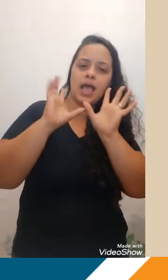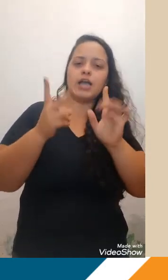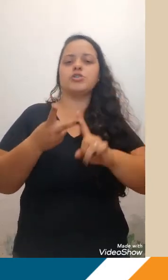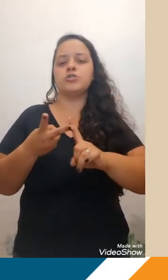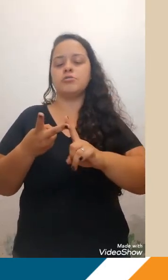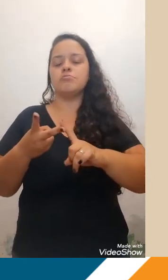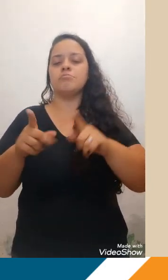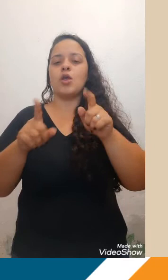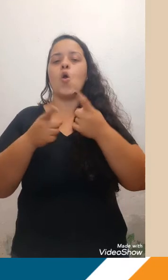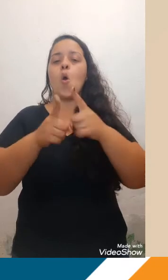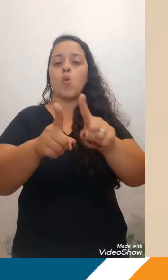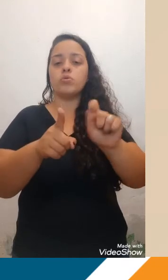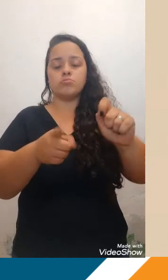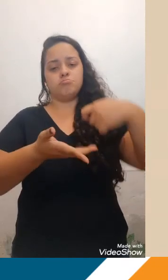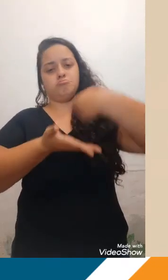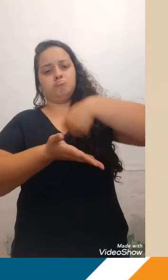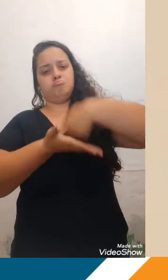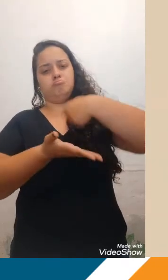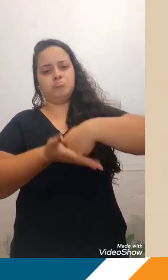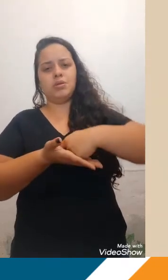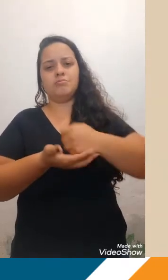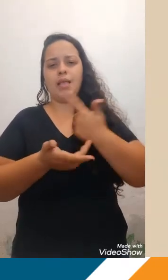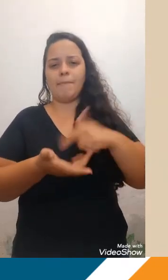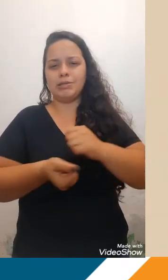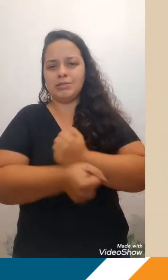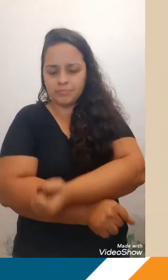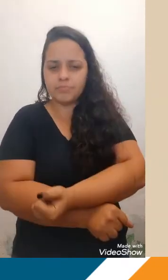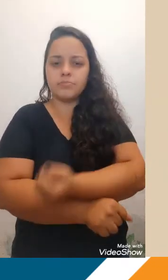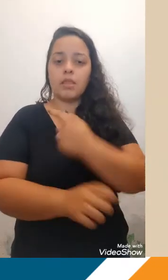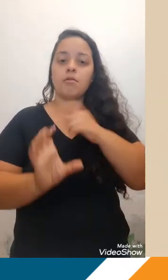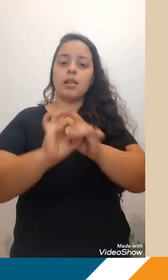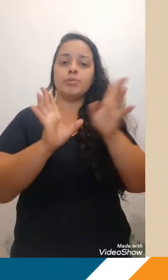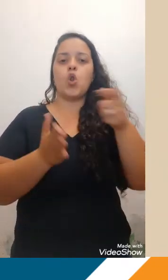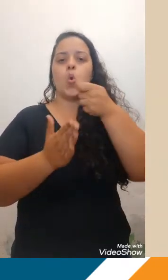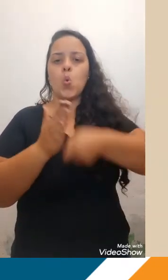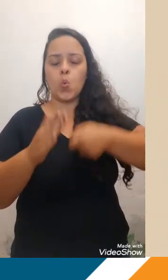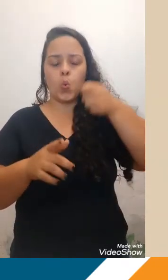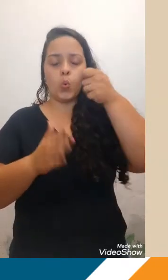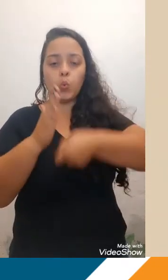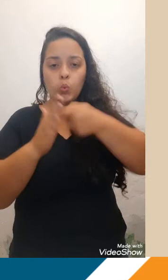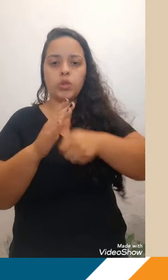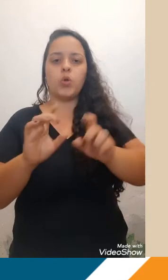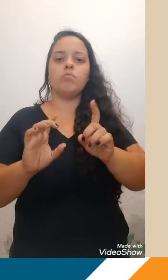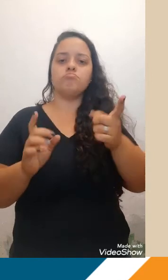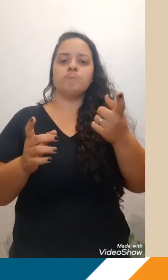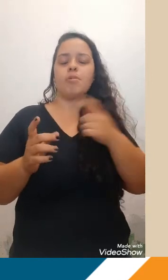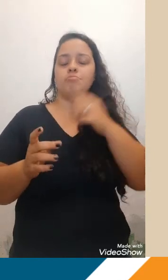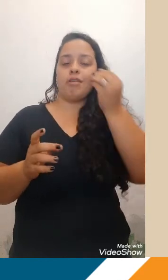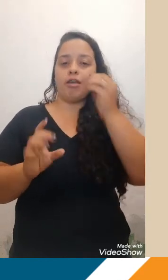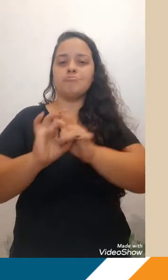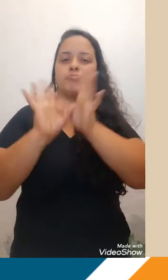igualdade e contra a exploração do colonialismo francês. Foi a partir desta conclamação e desta união entre esses